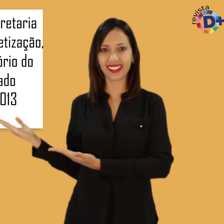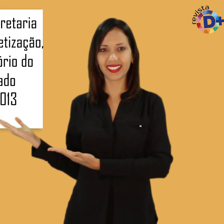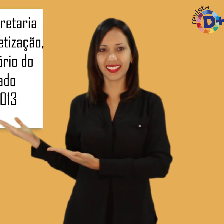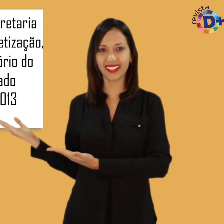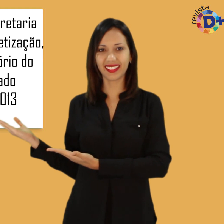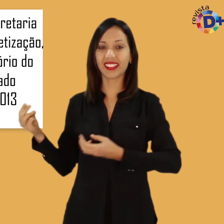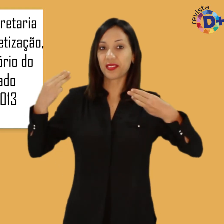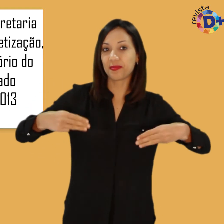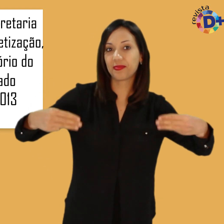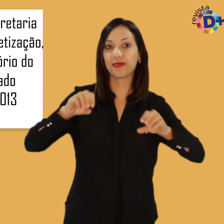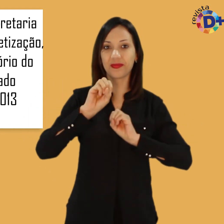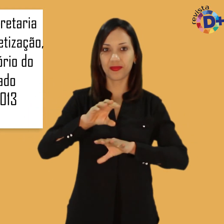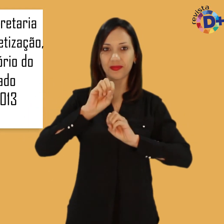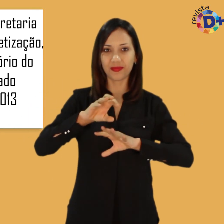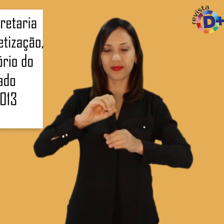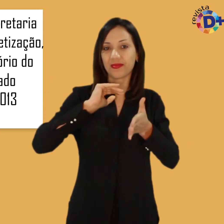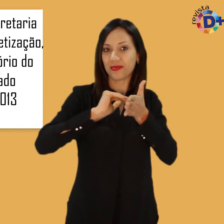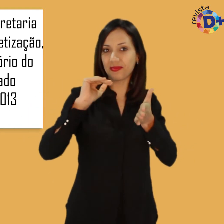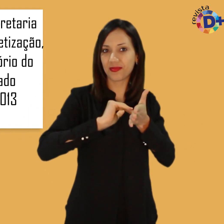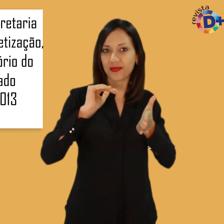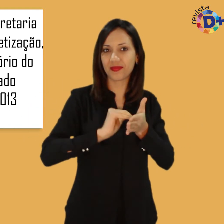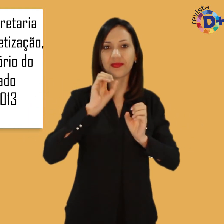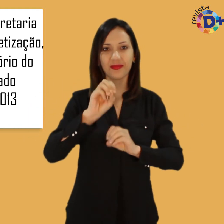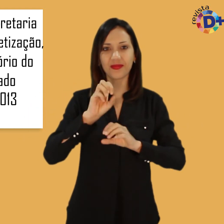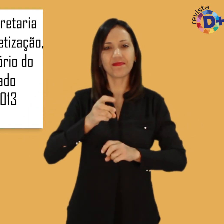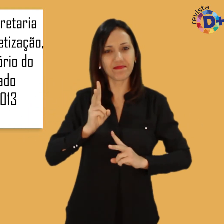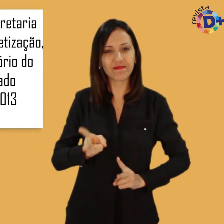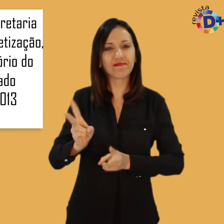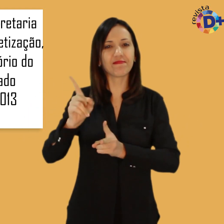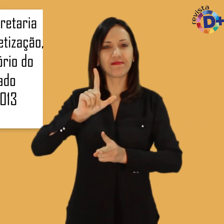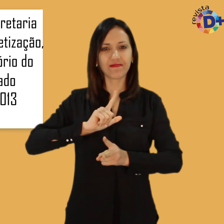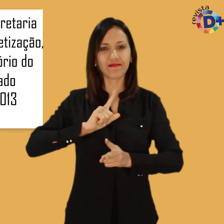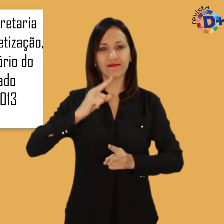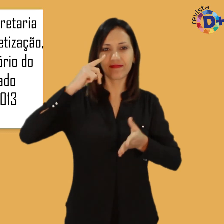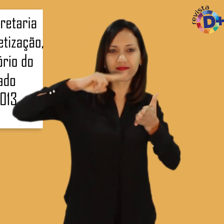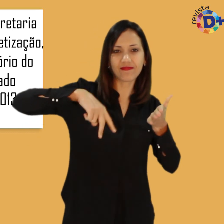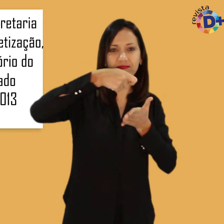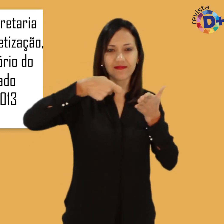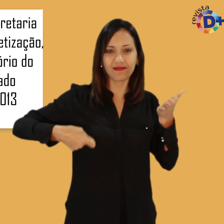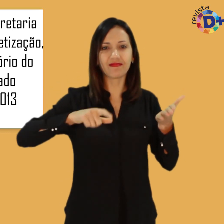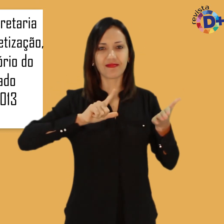Ministério da Educação, Secretaria de Educação Continuada, Alfabetização, Diversidade e